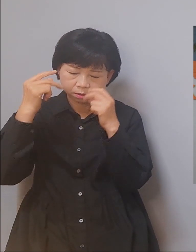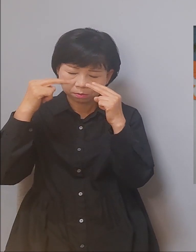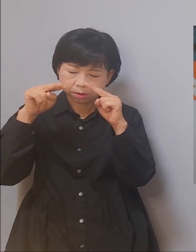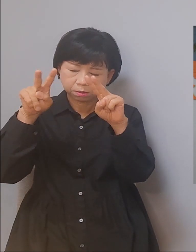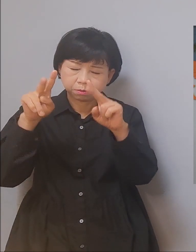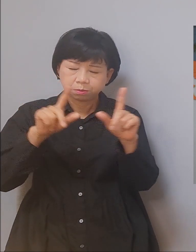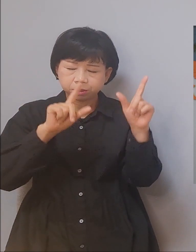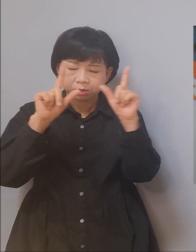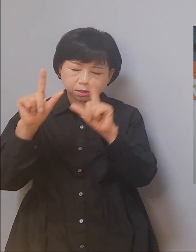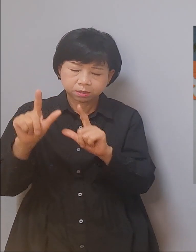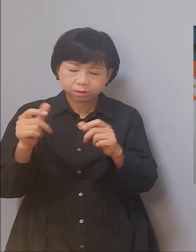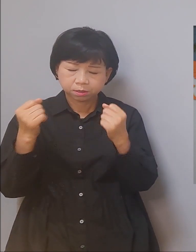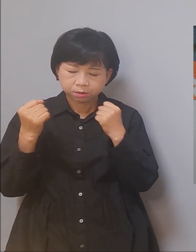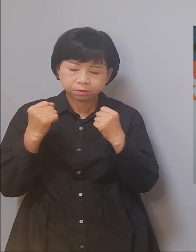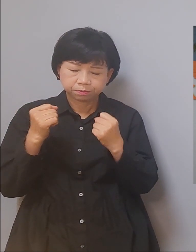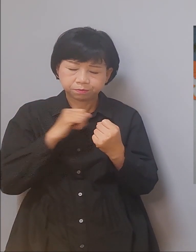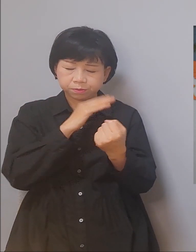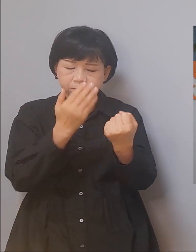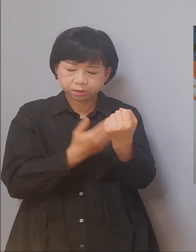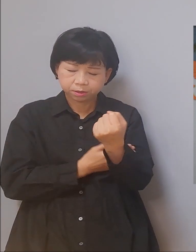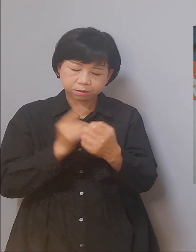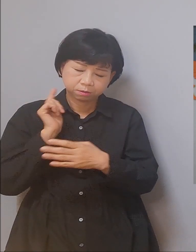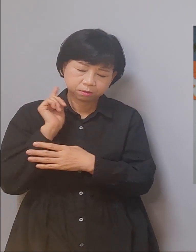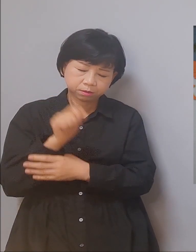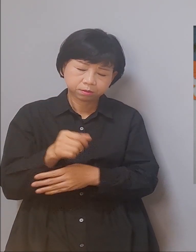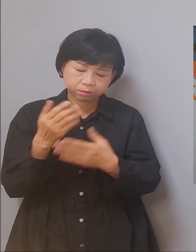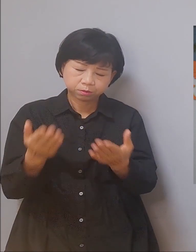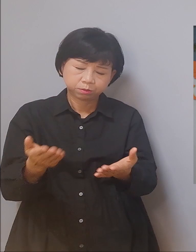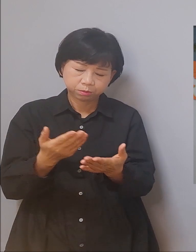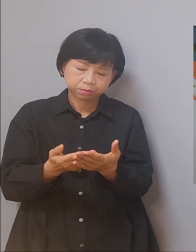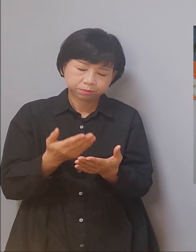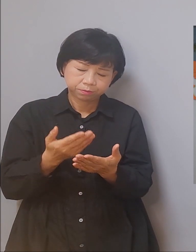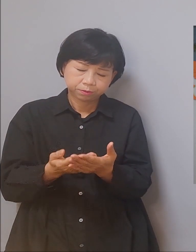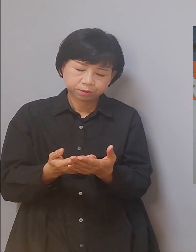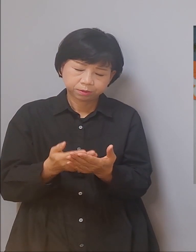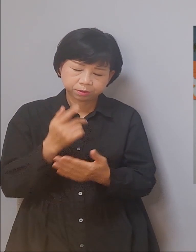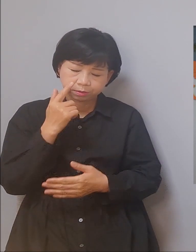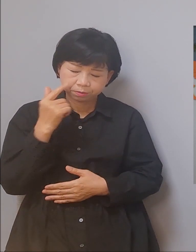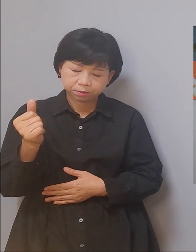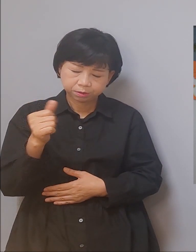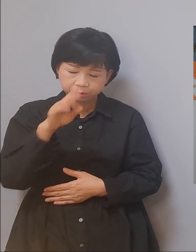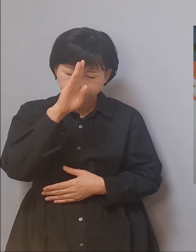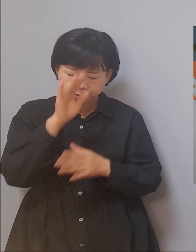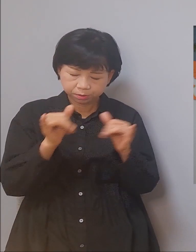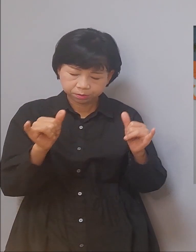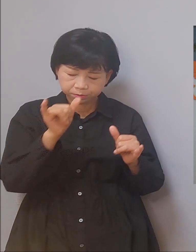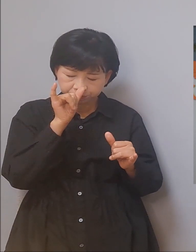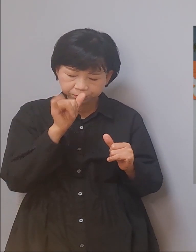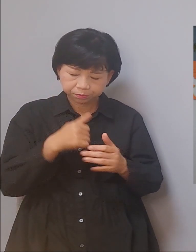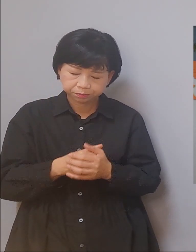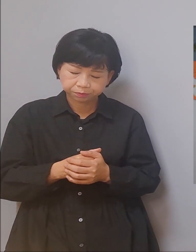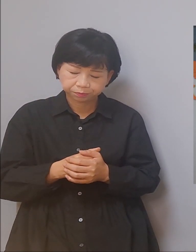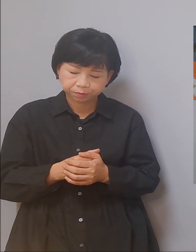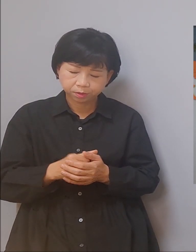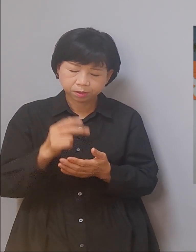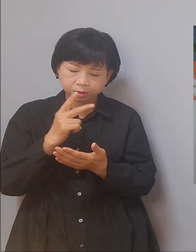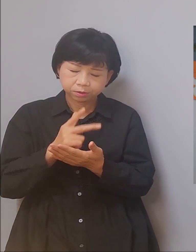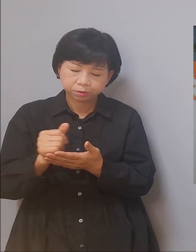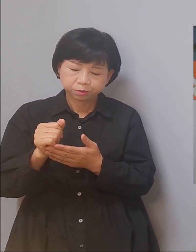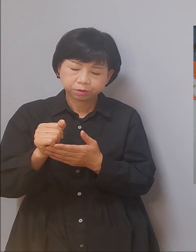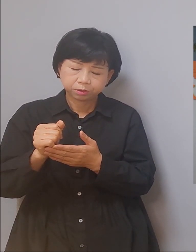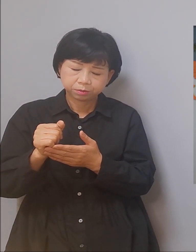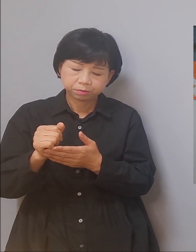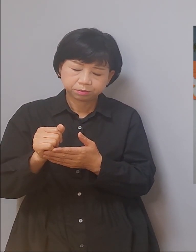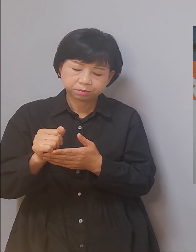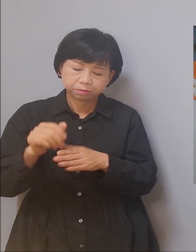살아갈 수 있도록 힘과 능력을 허락하여 주시옵소서. 아버지, 환우분들이 있습니다. 아버지, 주님의 그 라파의